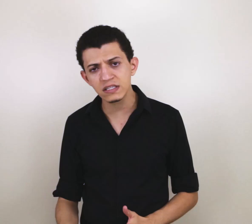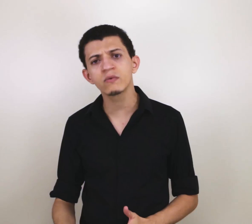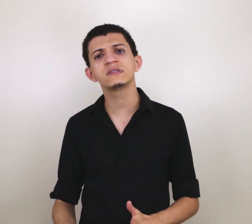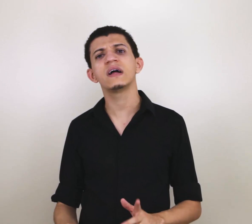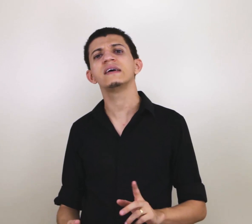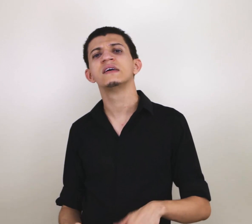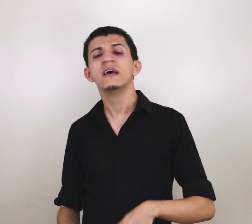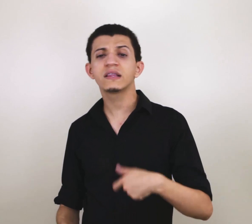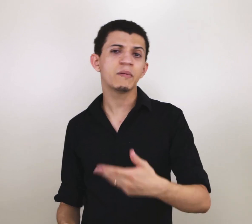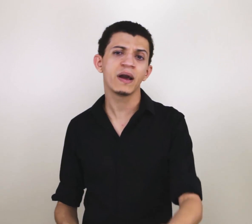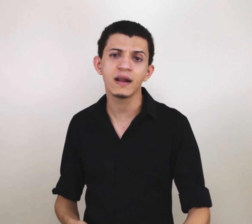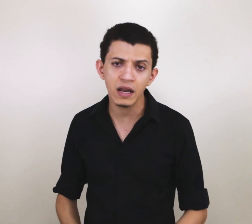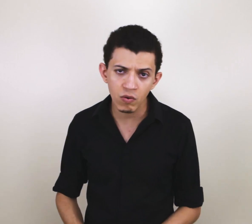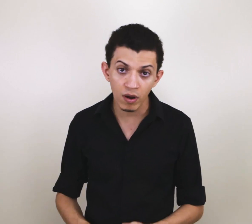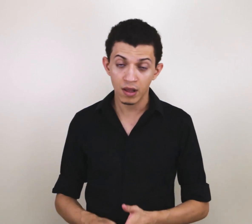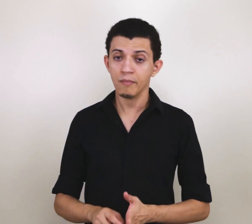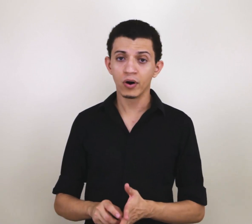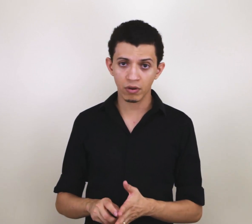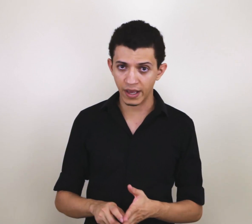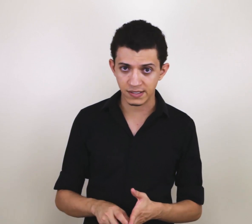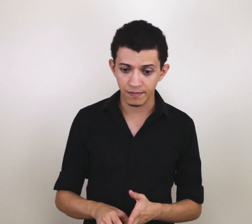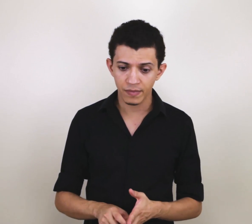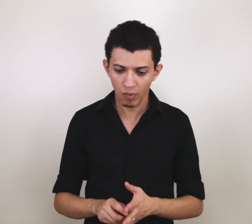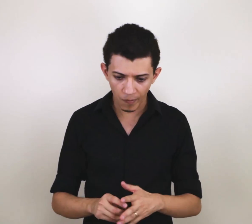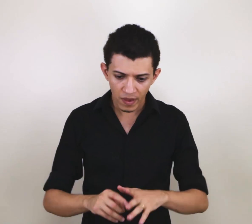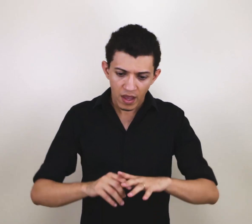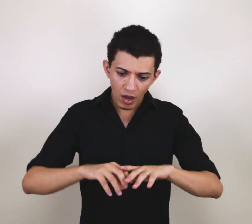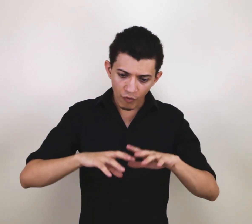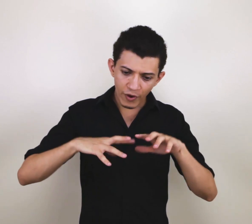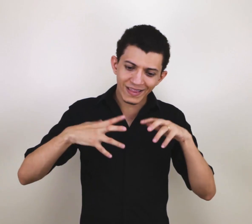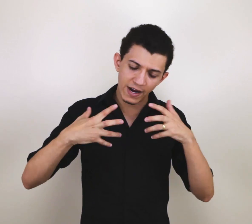línguas de sinais e também na língua portuguesa. Bom, eu não vou entrar nesse